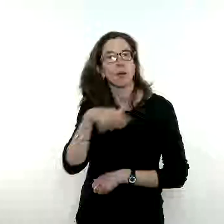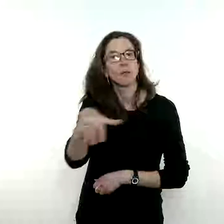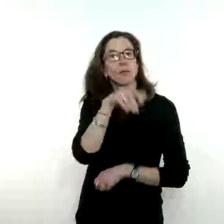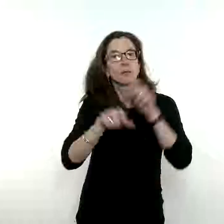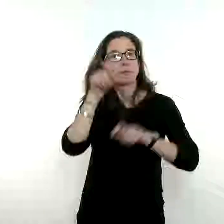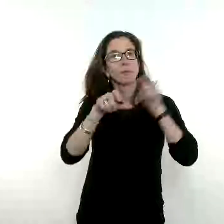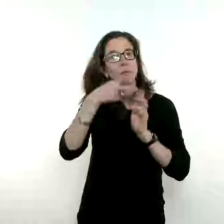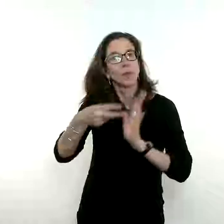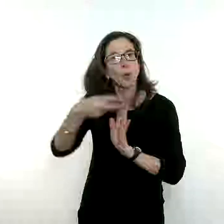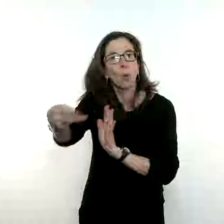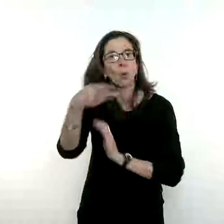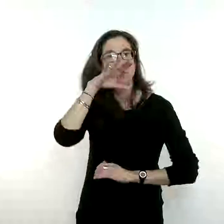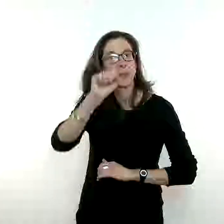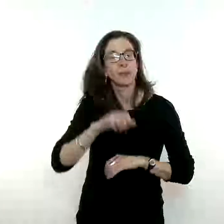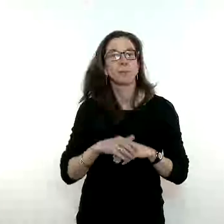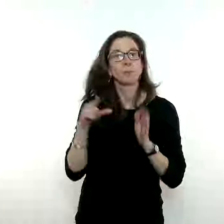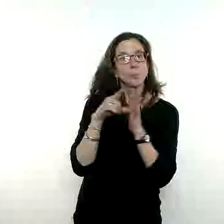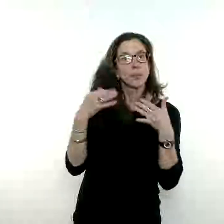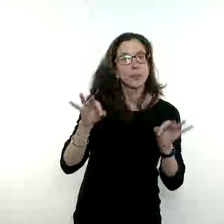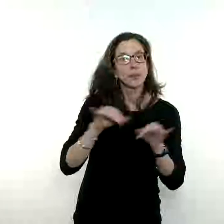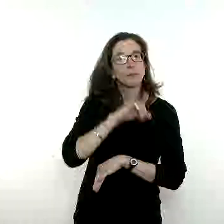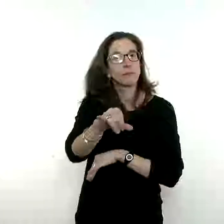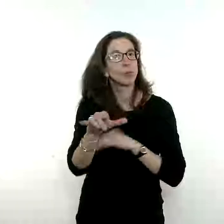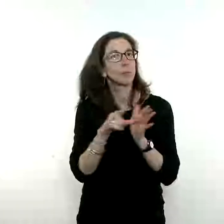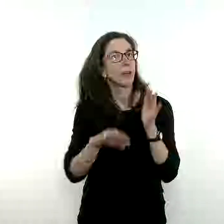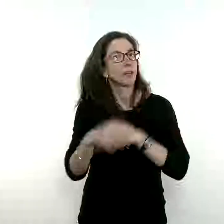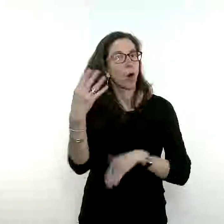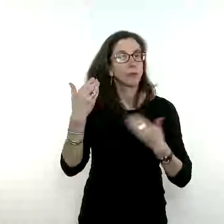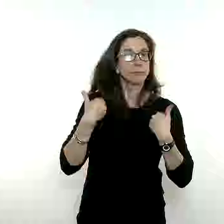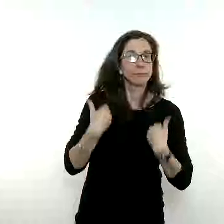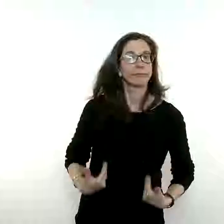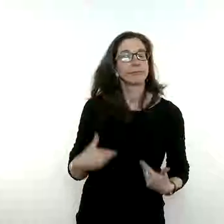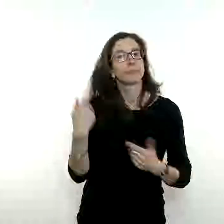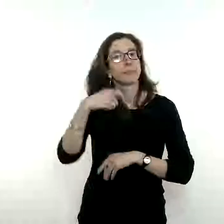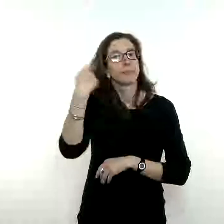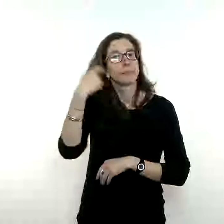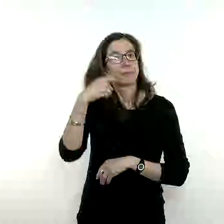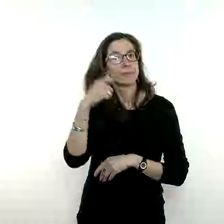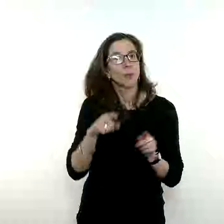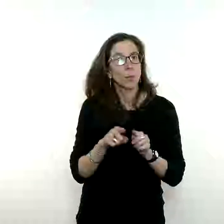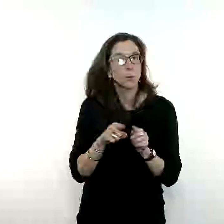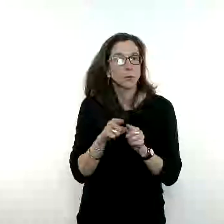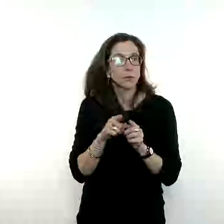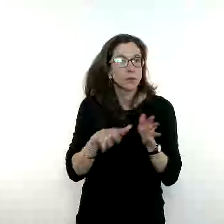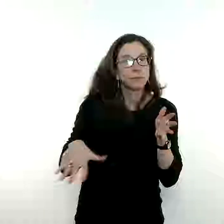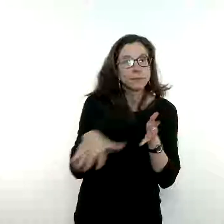pendant de 2010 à 2014, j'étais président des Grès de Montpellier.